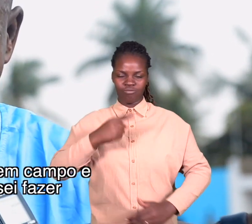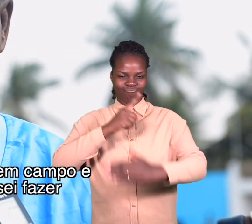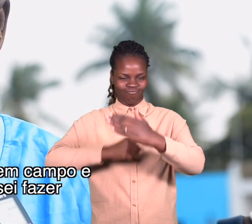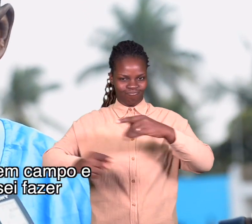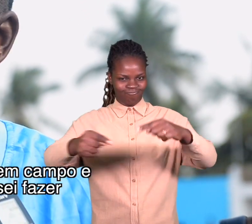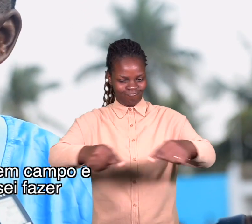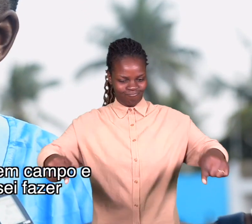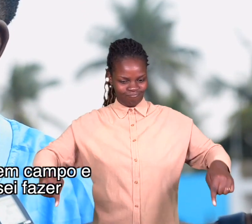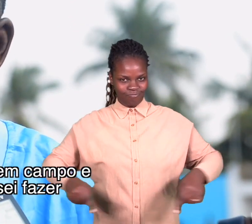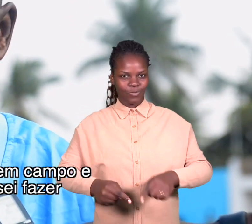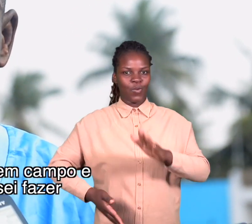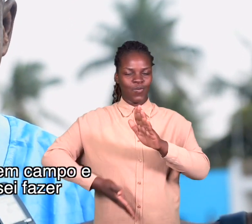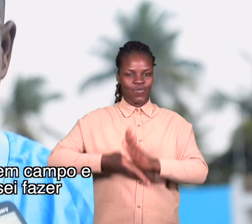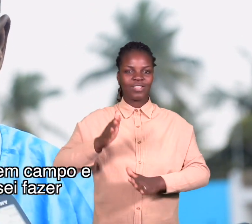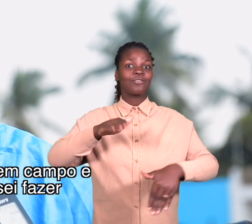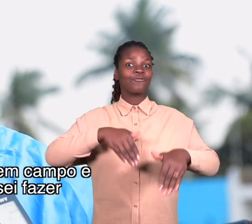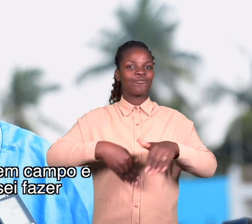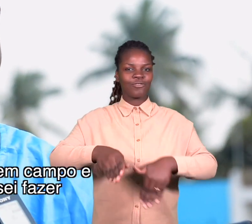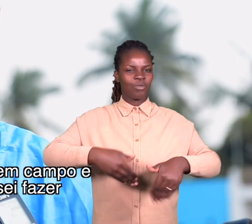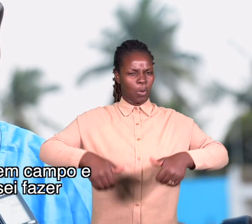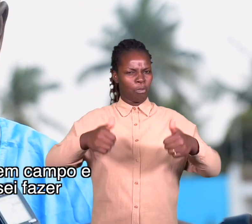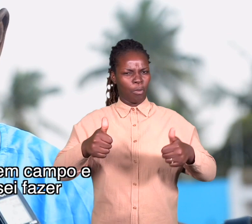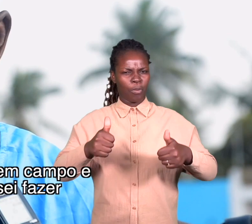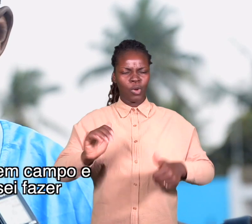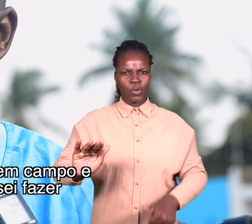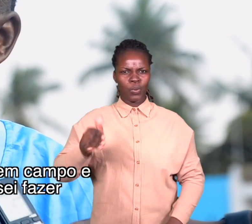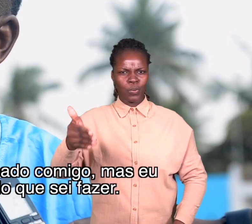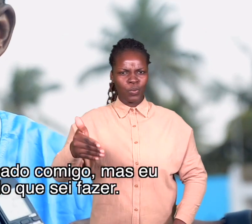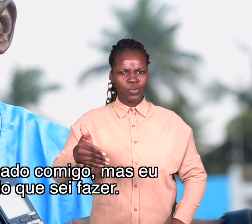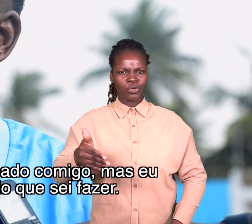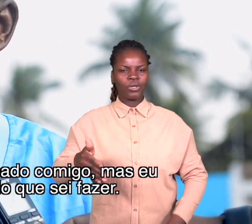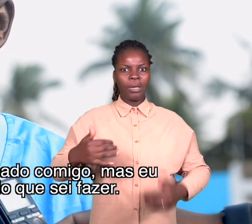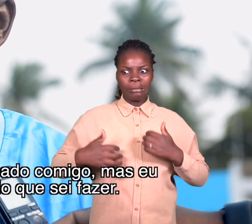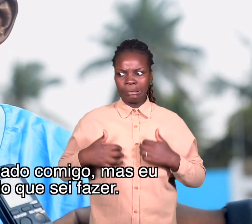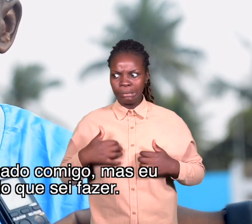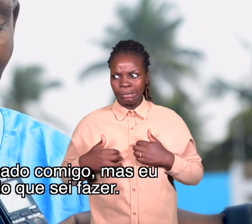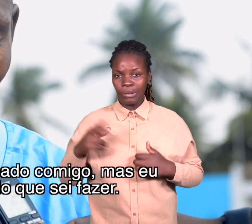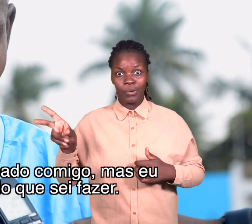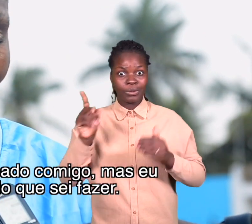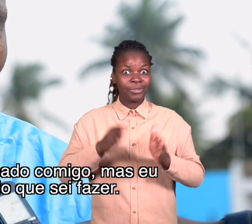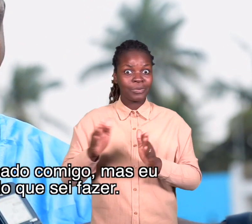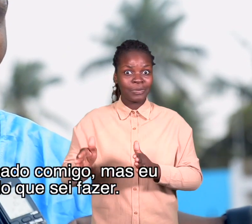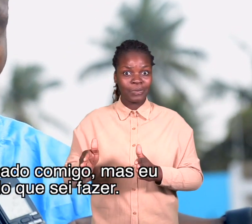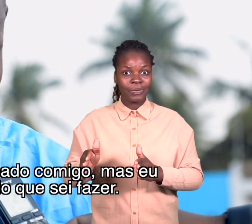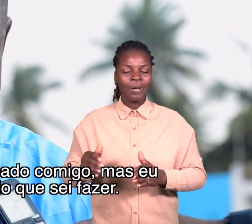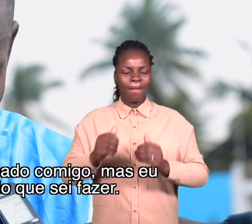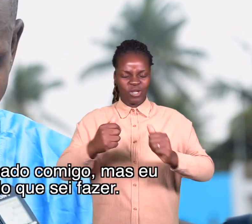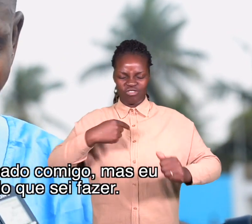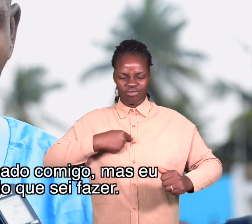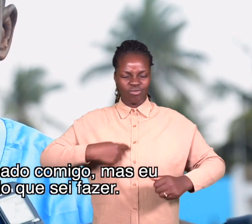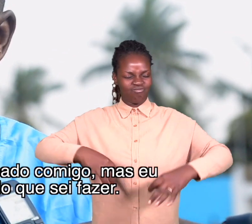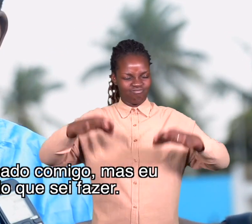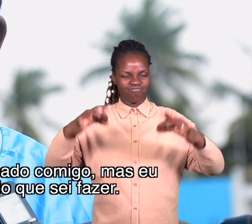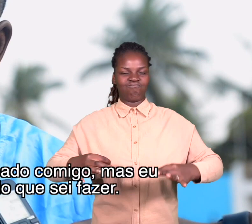Mas sendo assim, eu entro em campo e demonstro o que eu sei fazer. E dali o adversário já fica preocupado comigo,